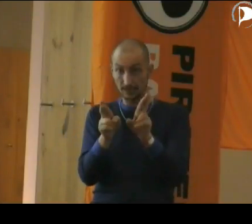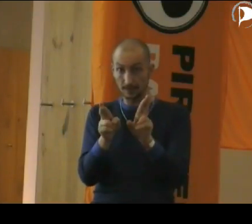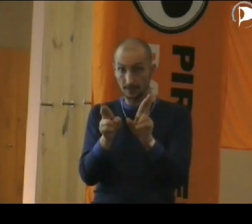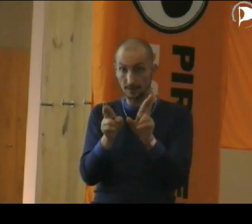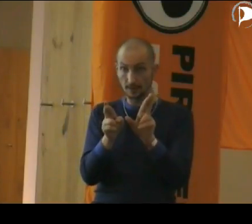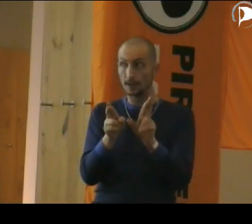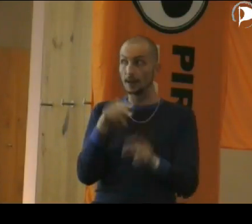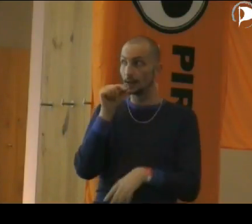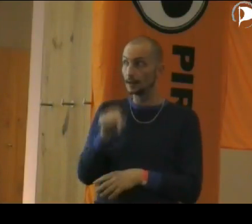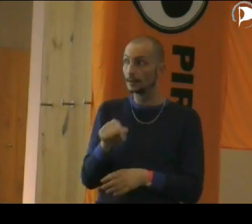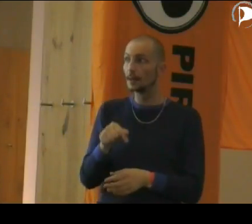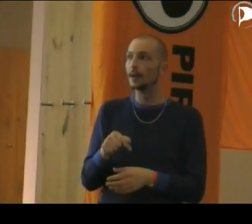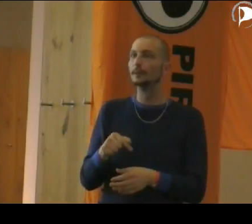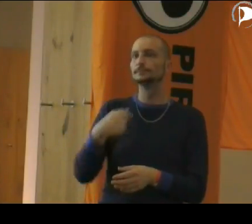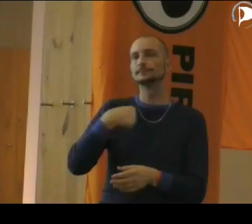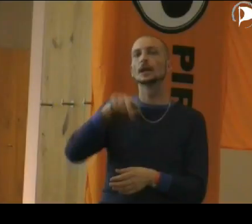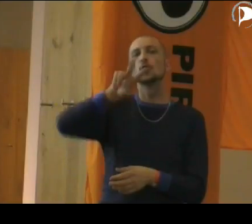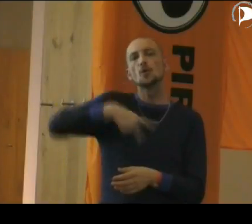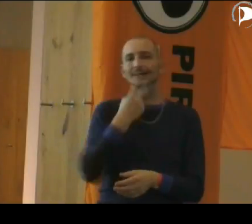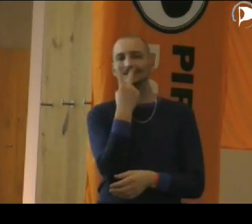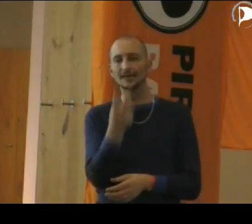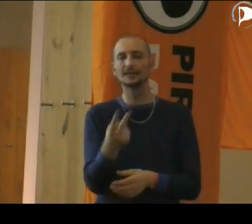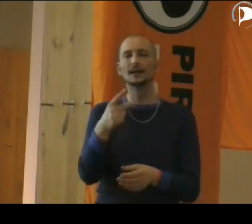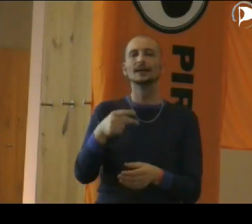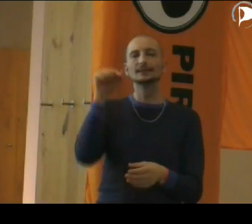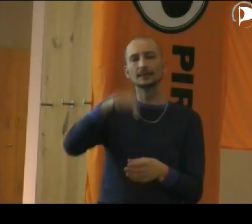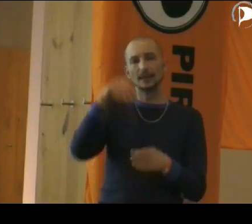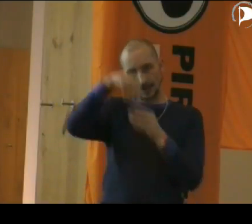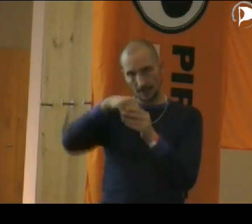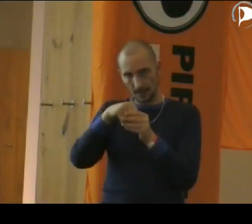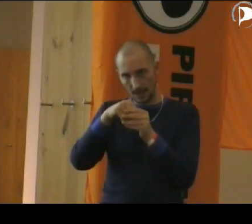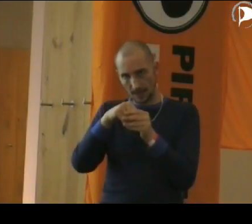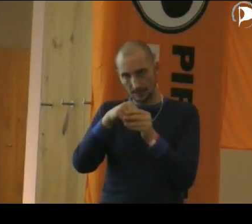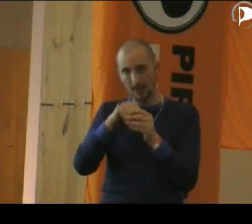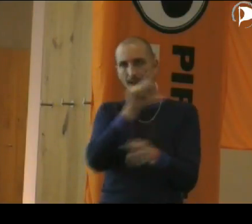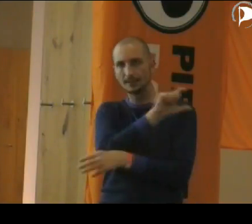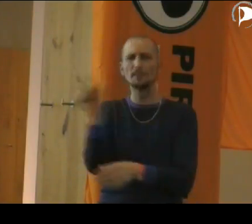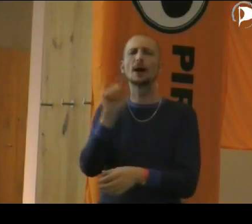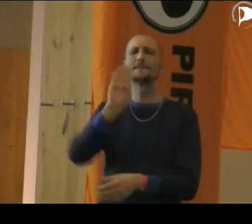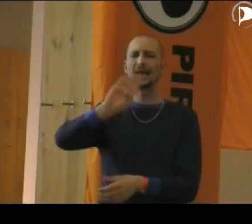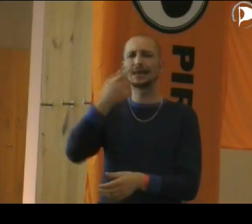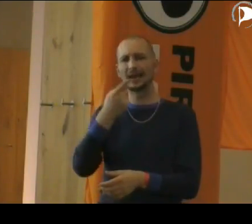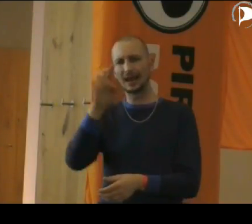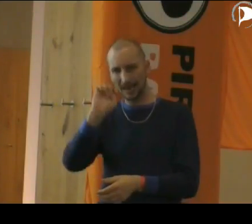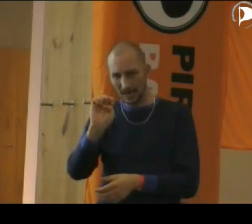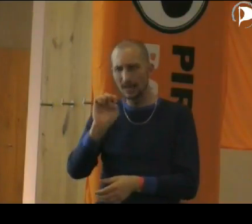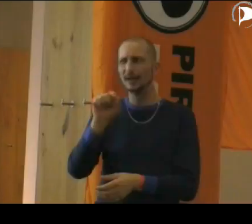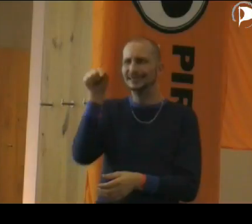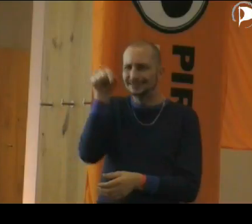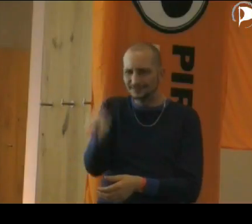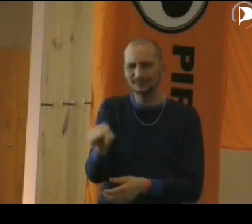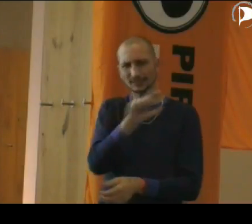unbedingt berücksichtigt dass wir weiter im verkehr t gehen da war das thema heben wie wir und das sei ja